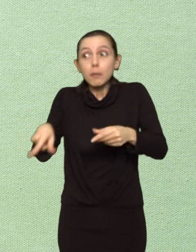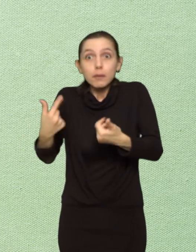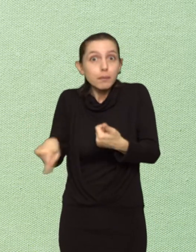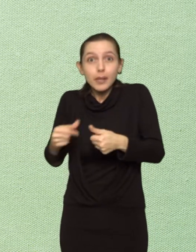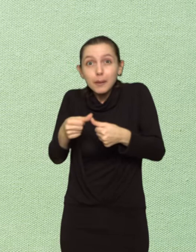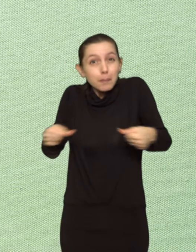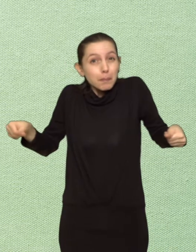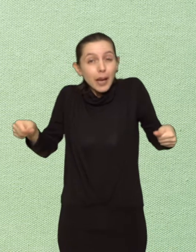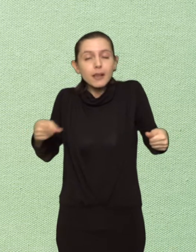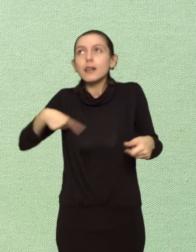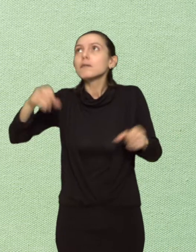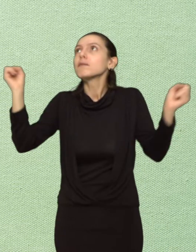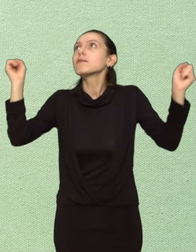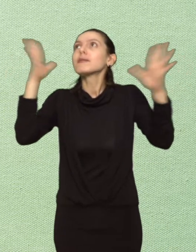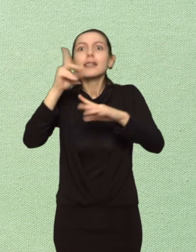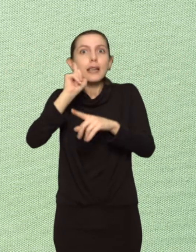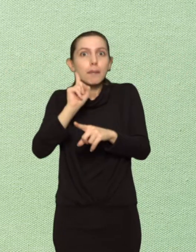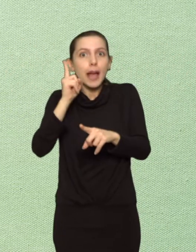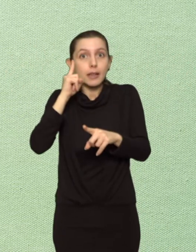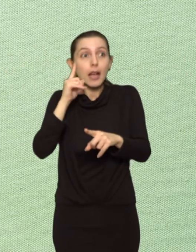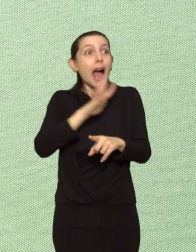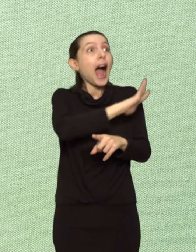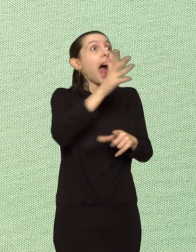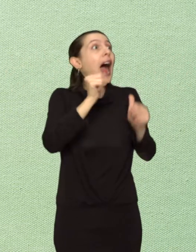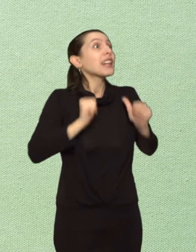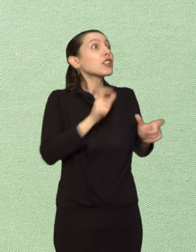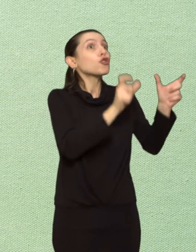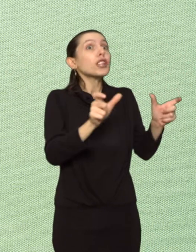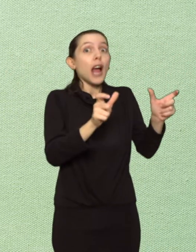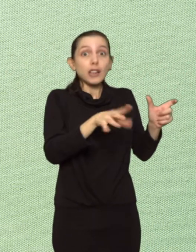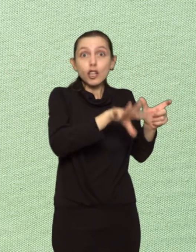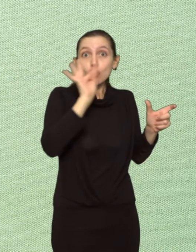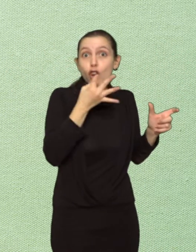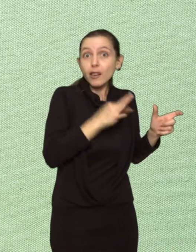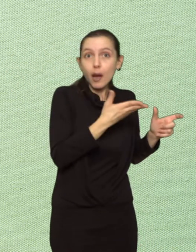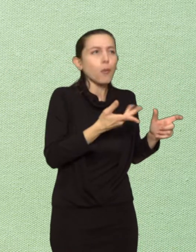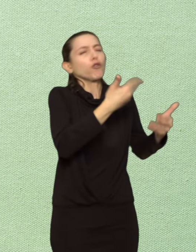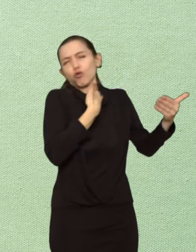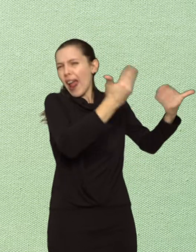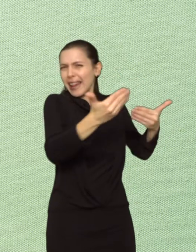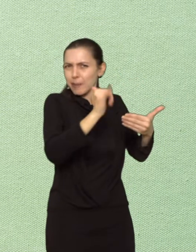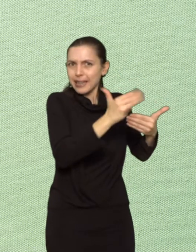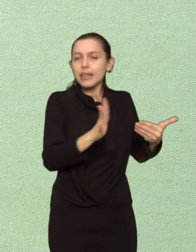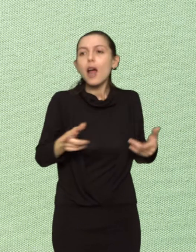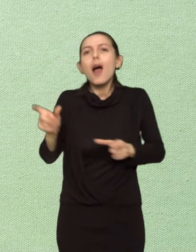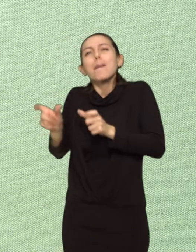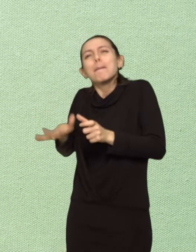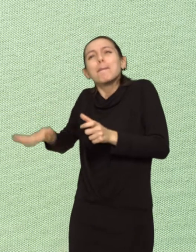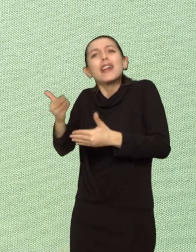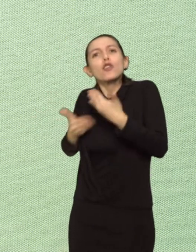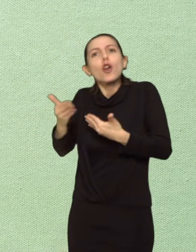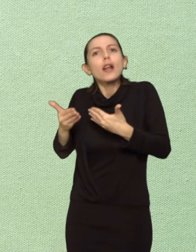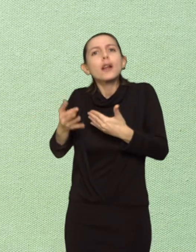può dimenticare che tutti gli altri cittadini scelgono, con tutti i limiti che possono avere. Le persone con disabilità